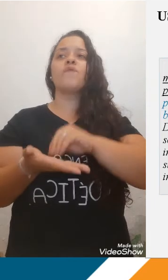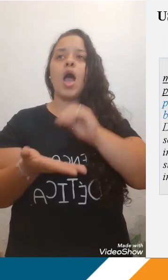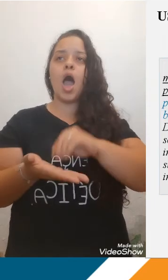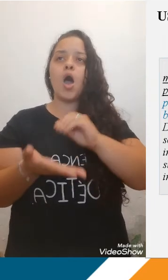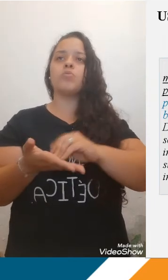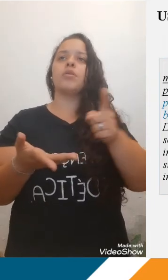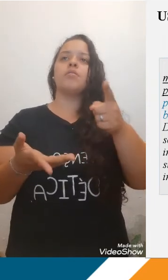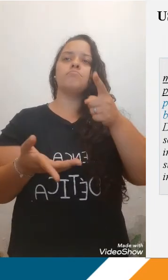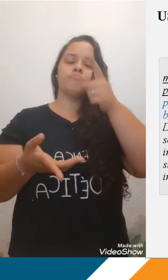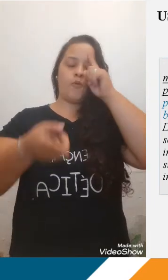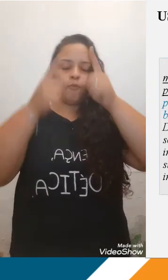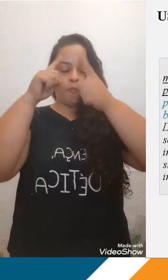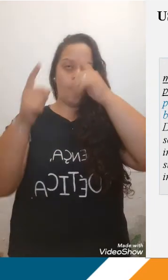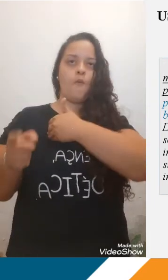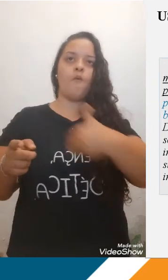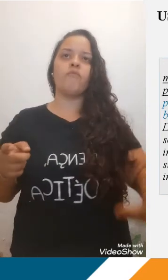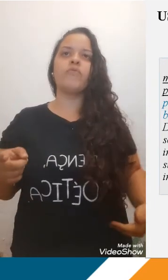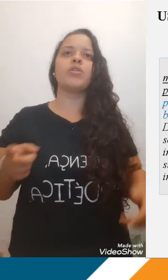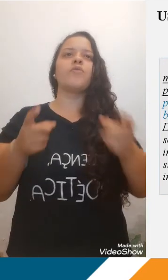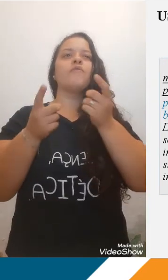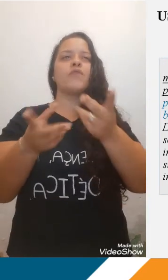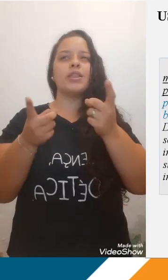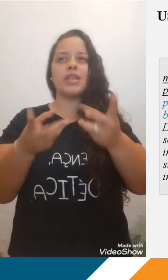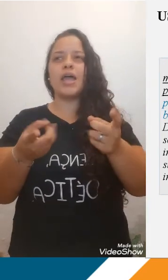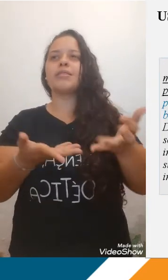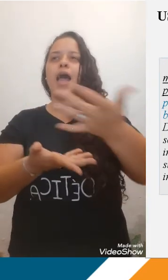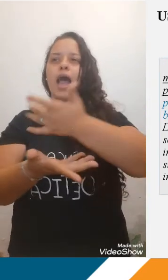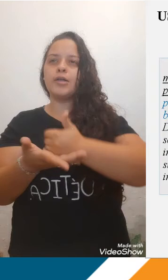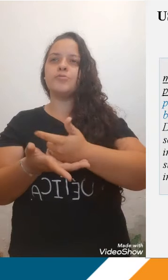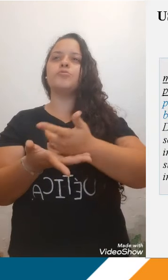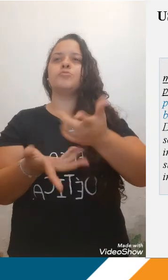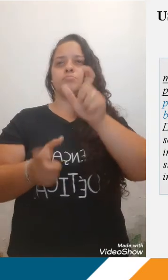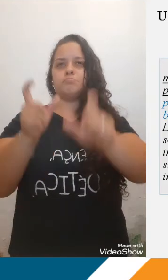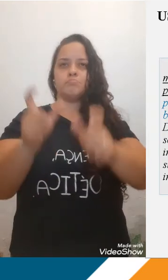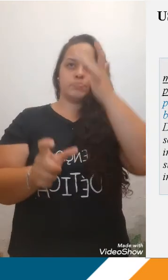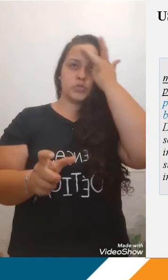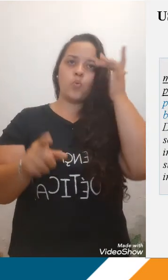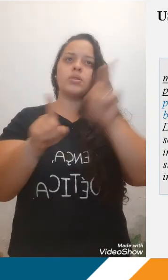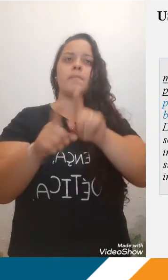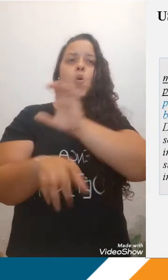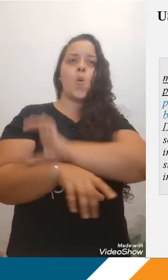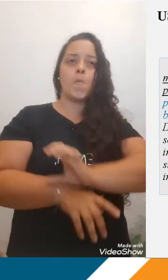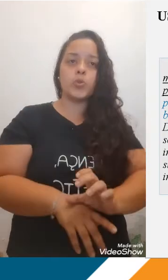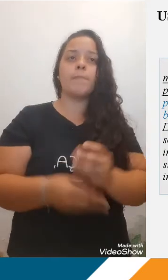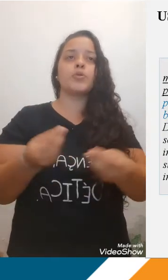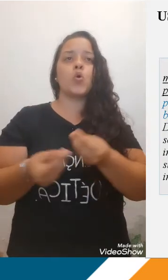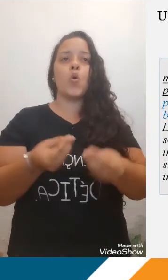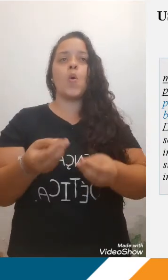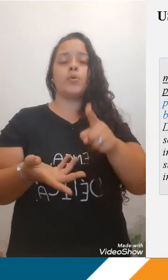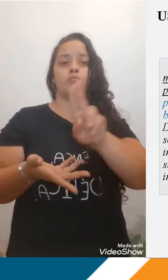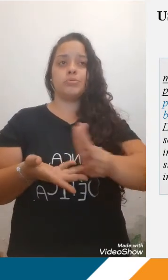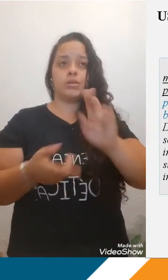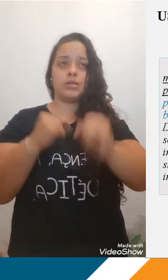medidas governamentais para combater a venda de dados pessoais e a manipulação do comportamento nas redes. Segundo o pensador Thomas